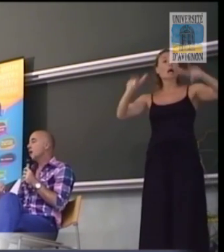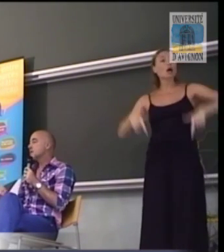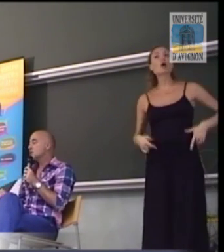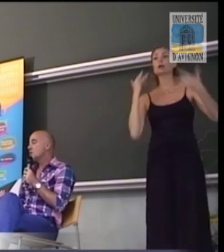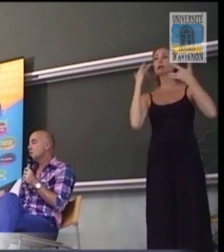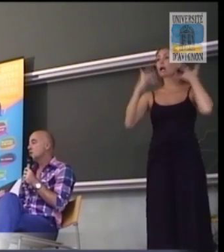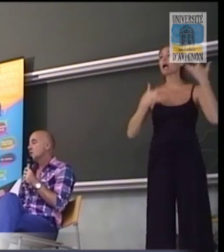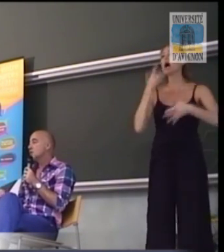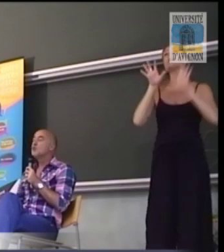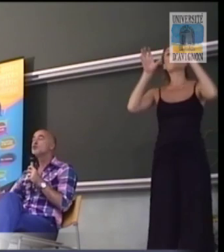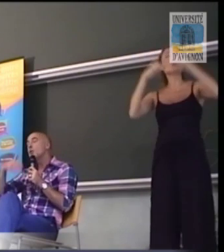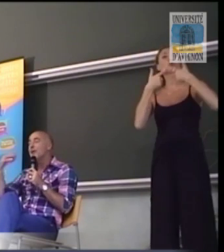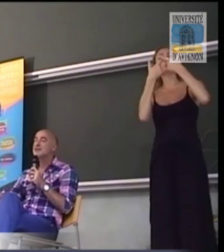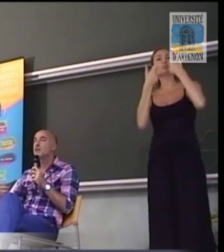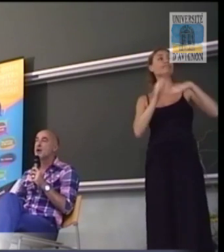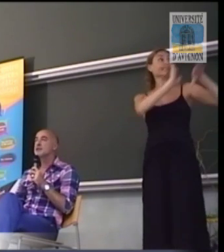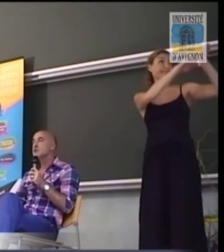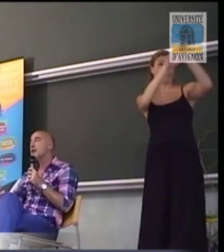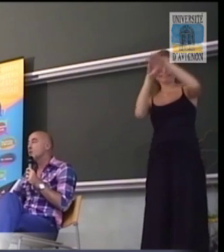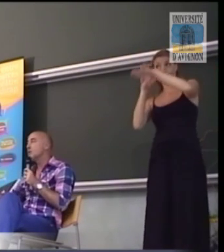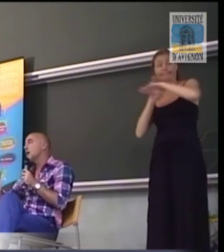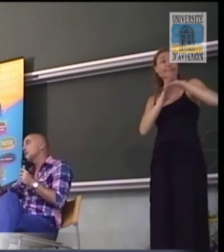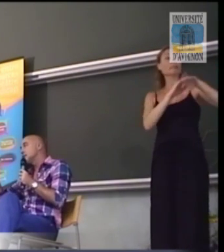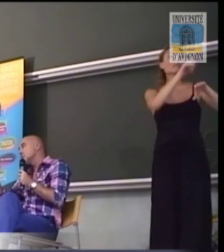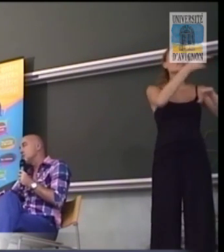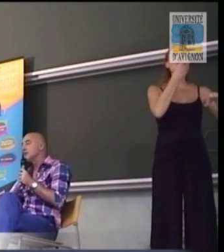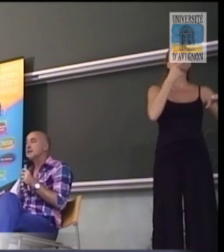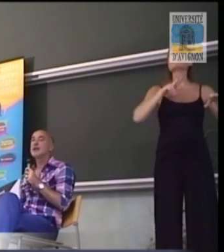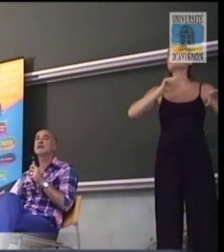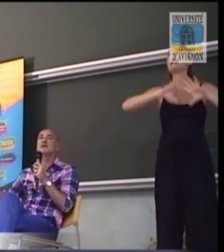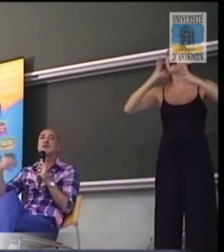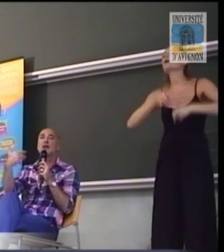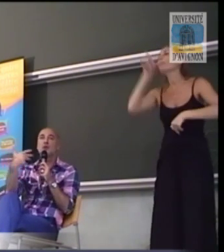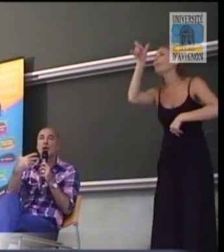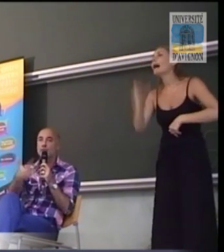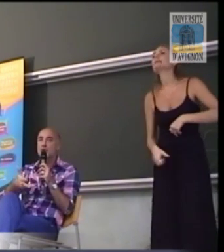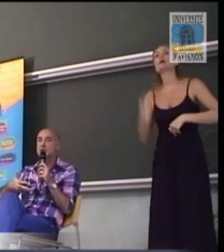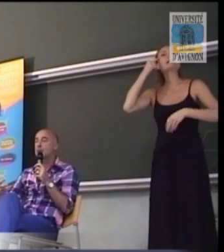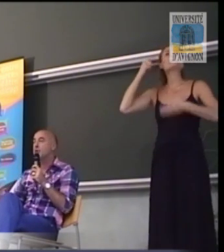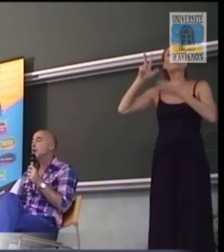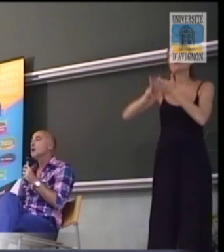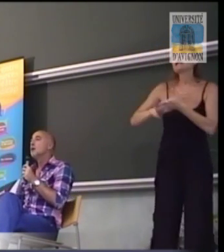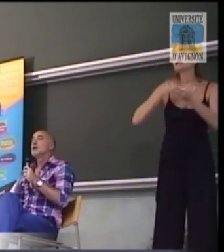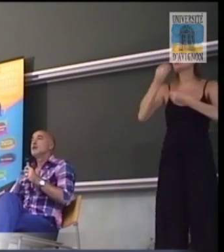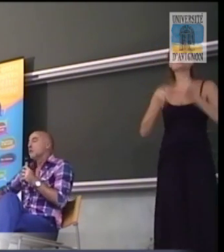dis à ces gens, ne vous occupez pas de savoir si vous allez accueillir un trisomique 21, si vous allez accueillir un